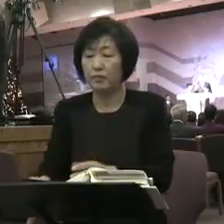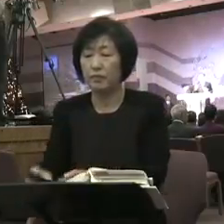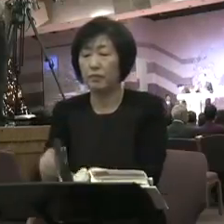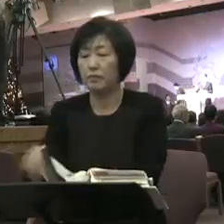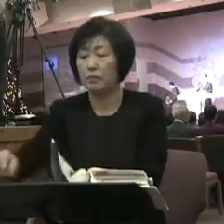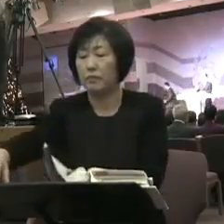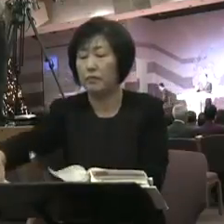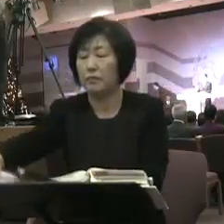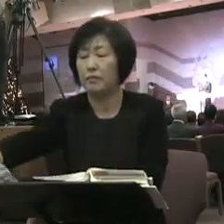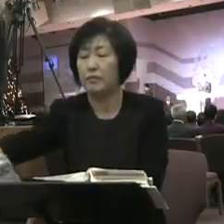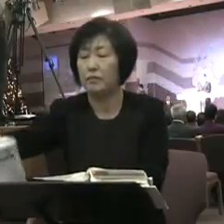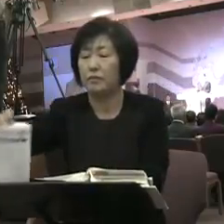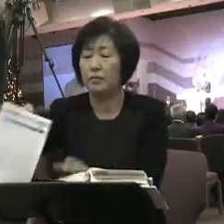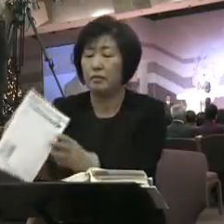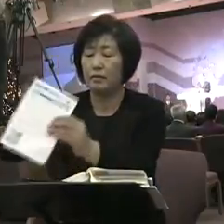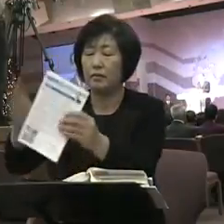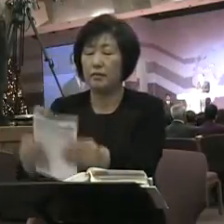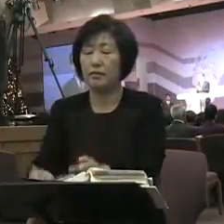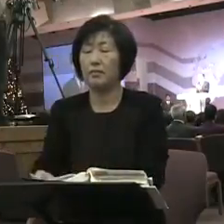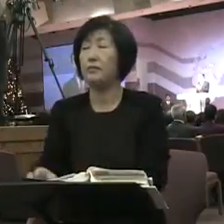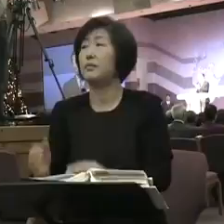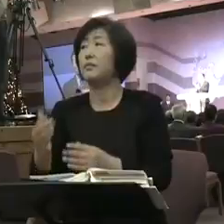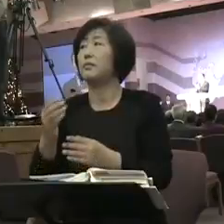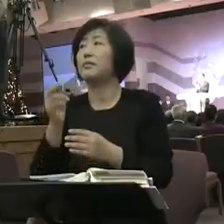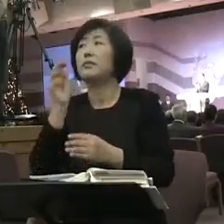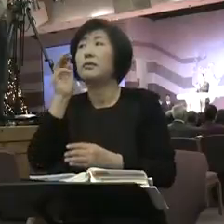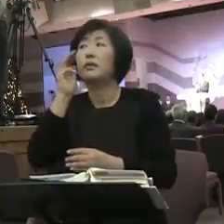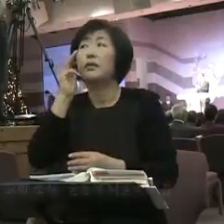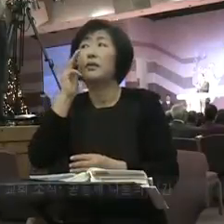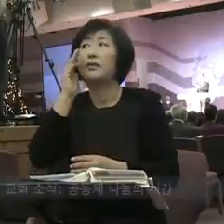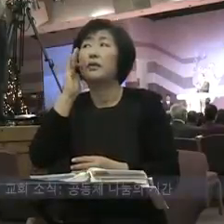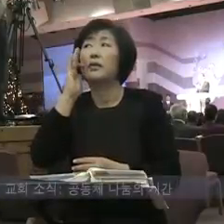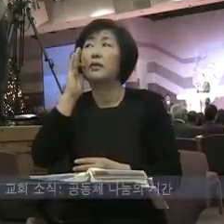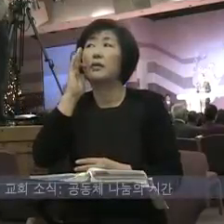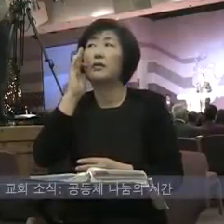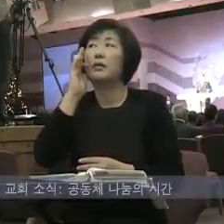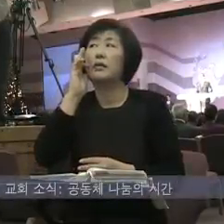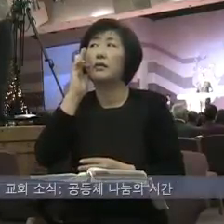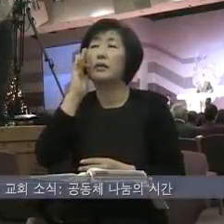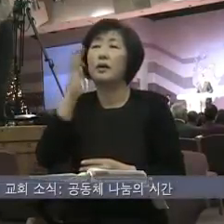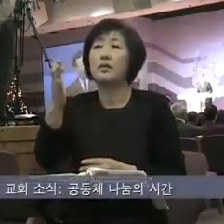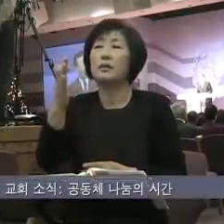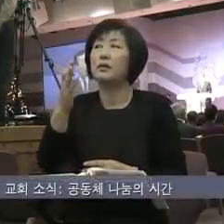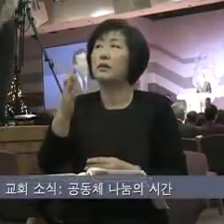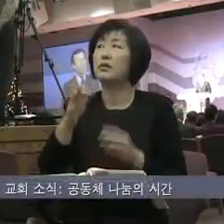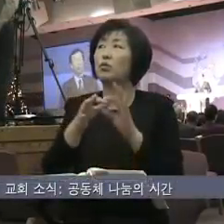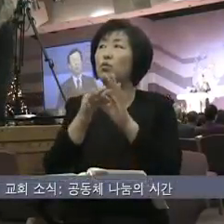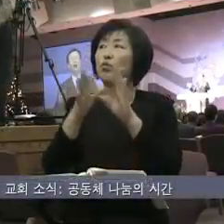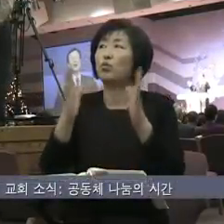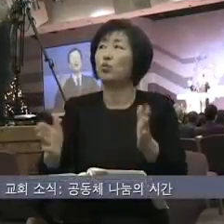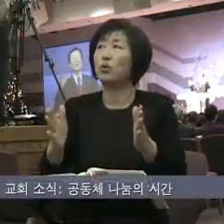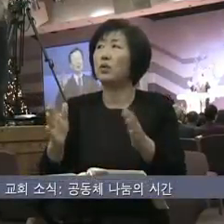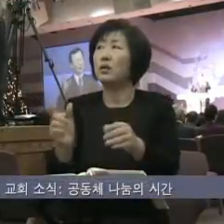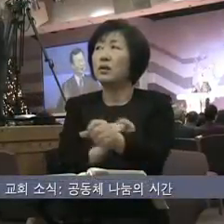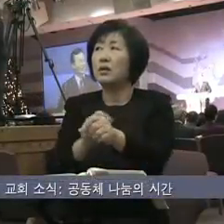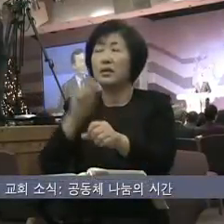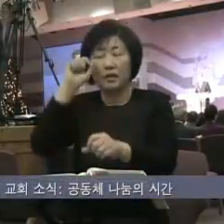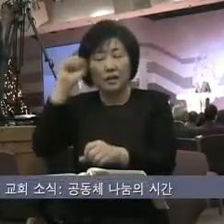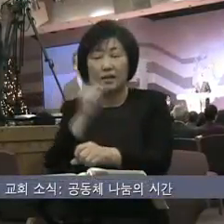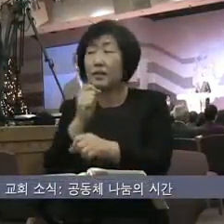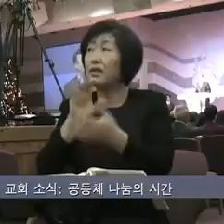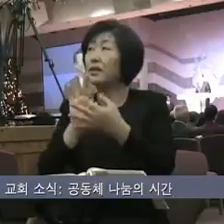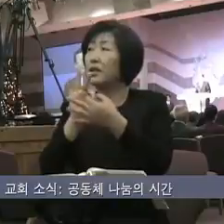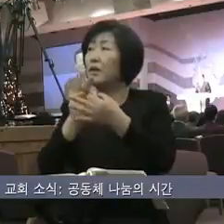하나님께서 지난 2주 동안 엄청난 은혜와 기도응답의 능력을 보여주셨습니다. 특세를 통하여